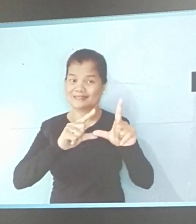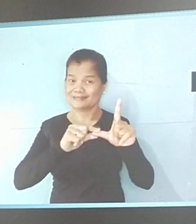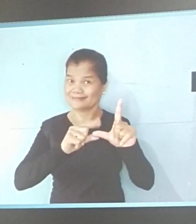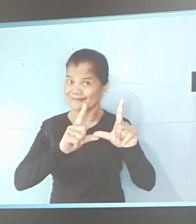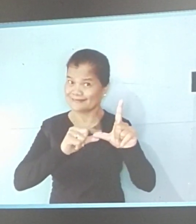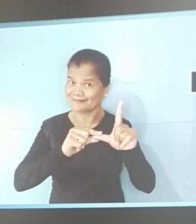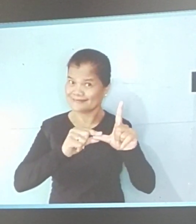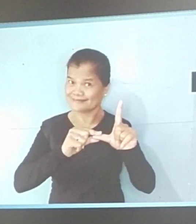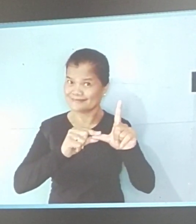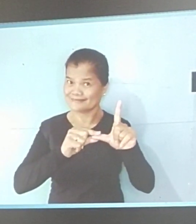Link.